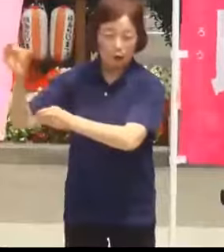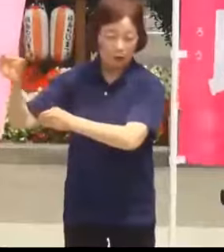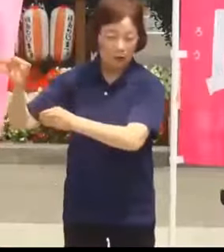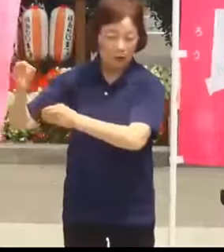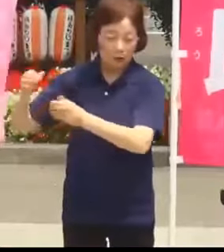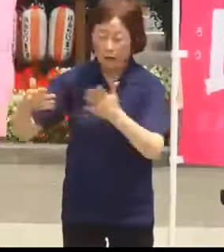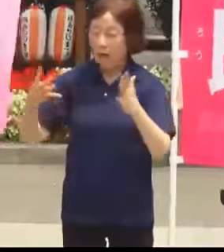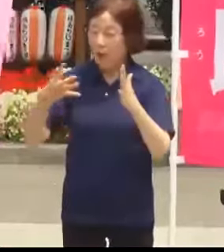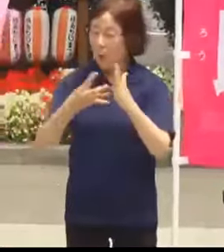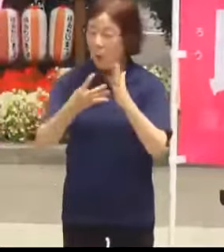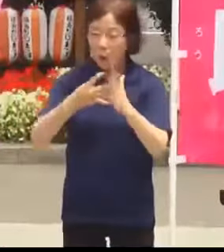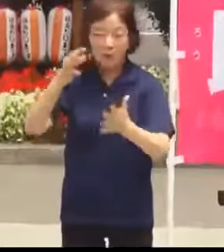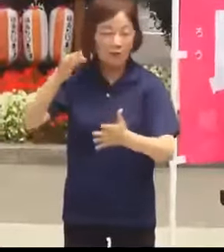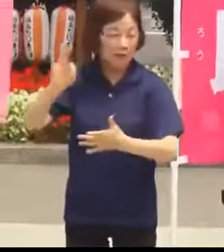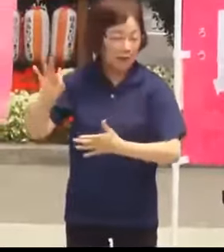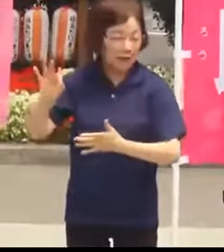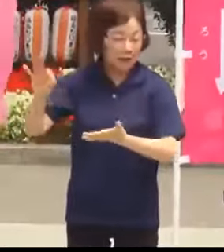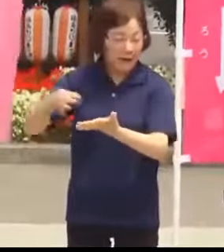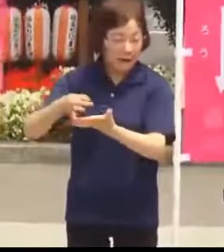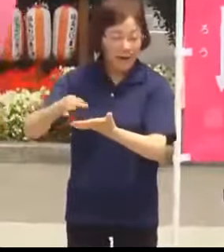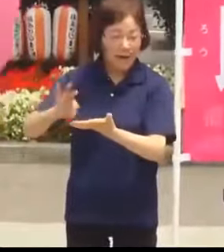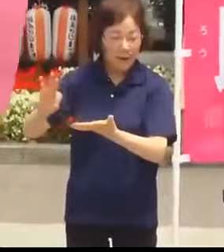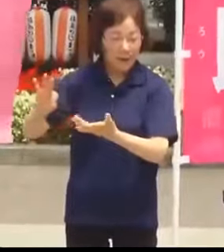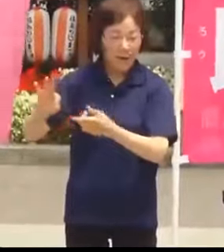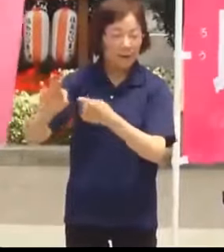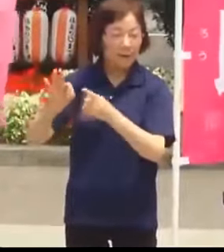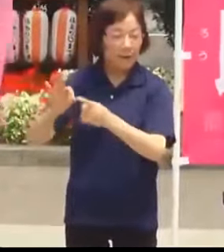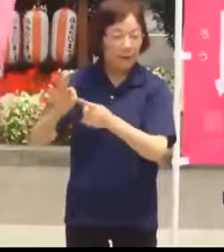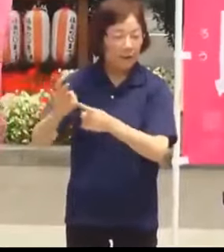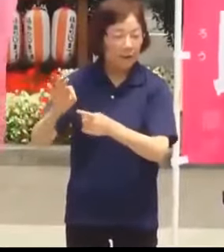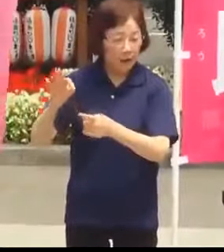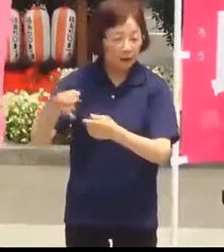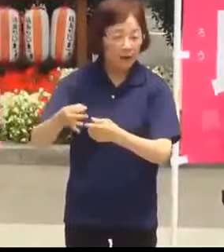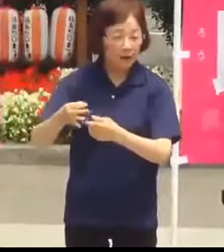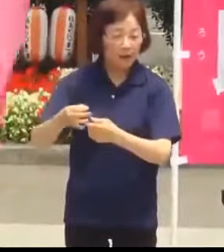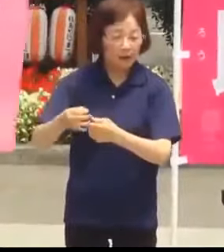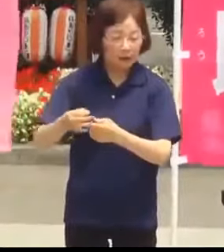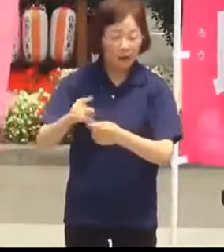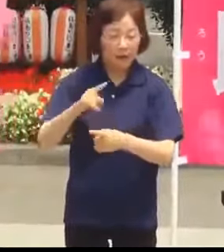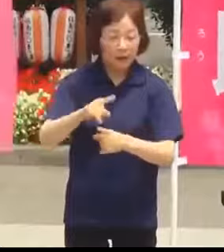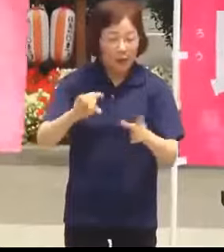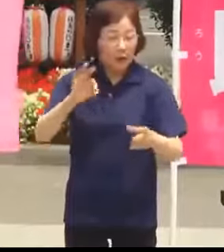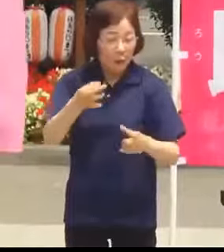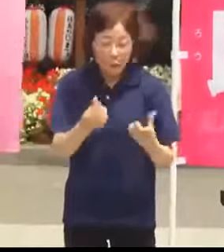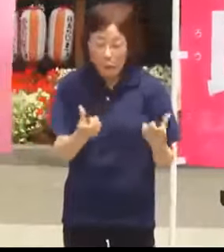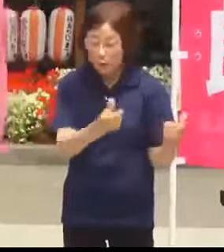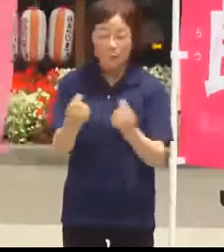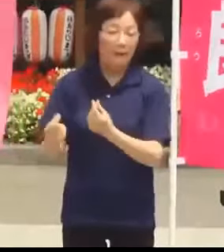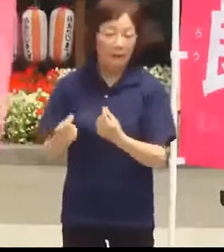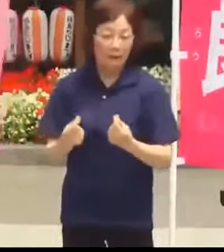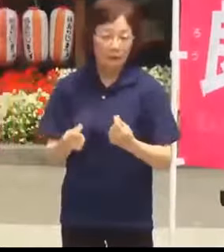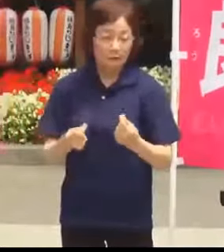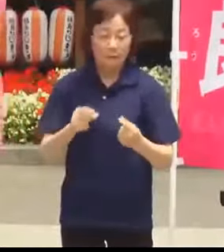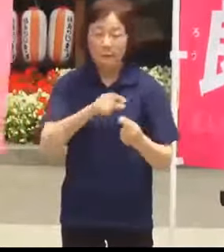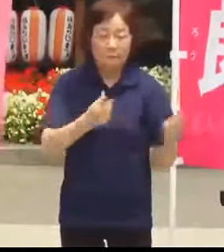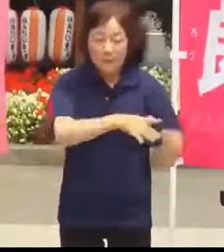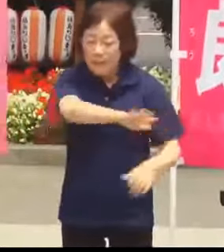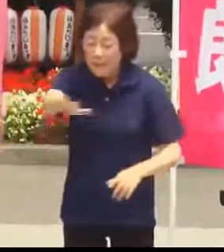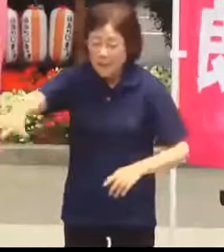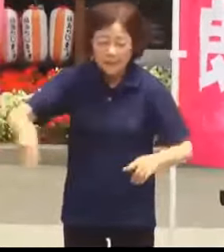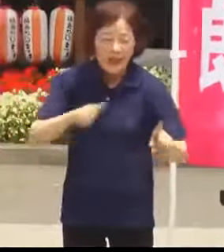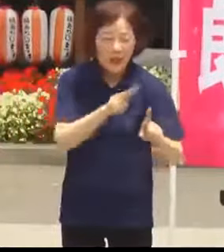法人税法人税今中小零細大企業税率決まってますフラット